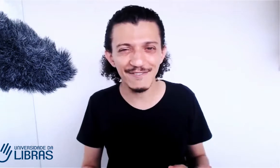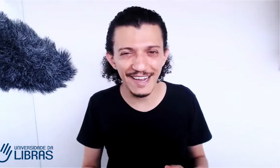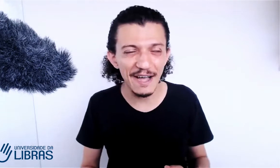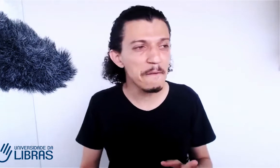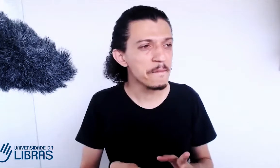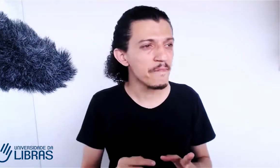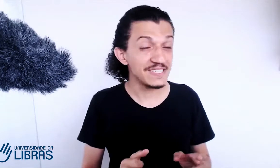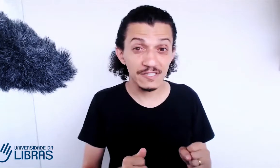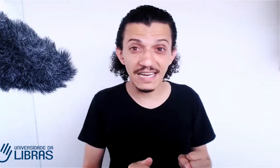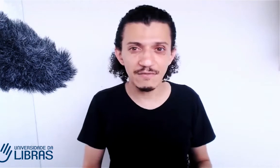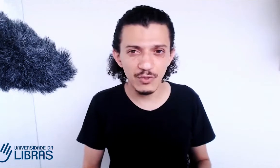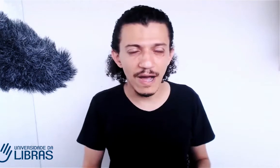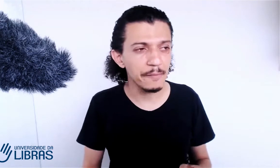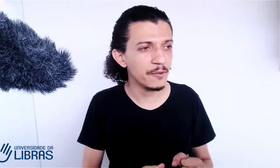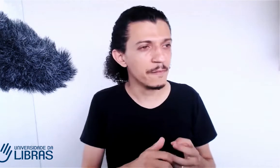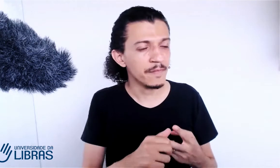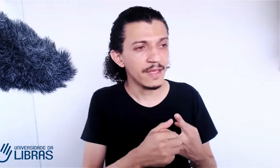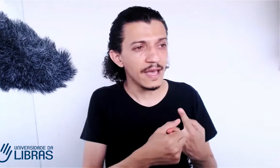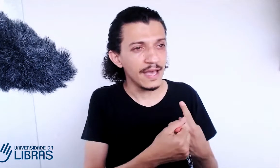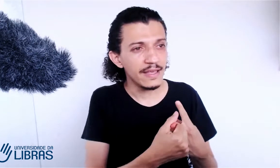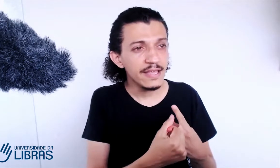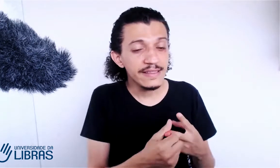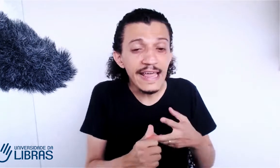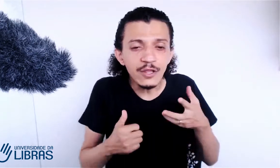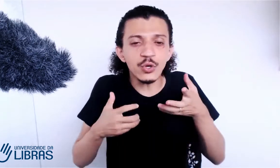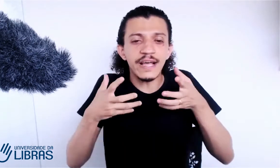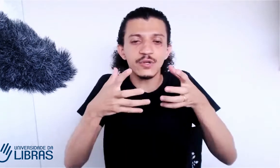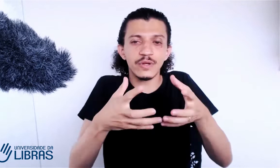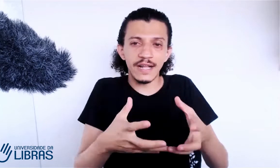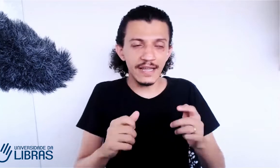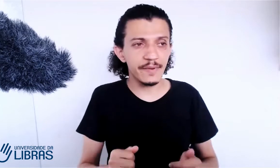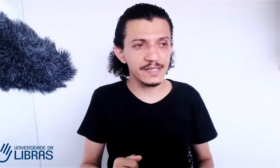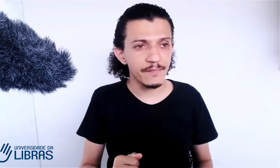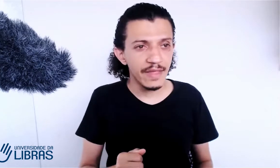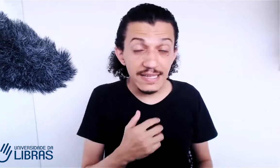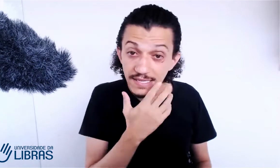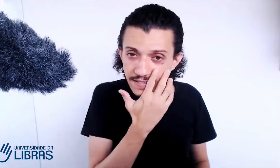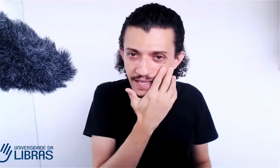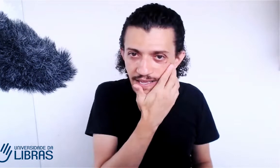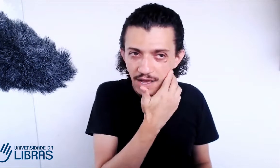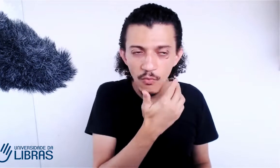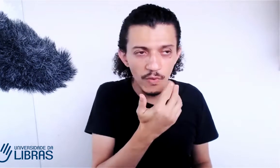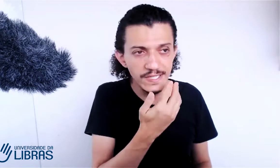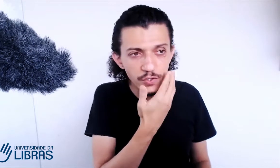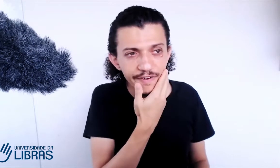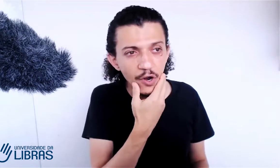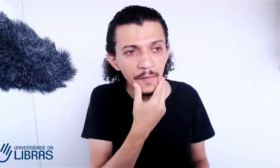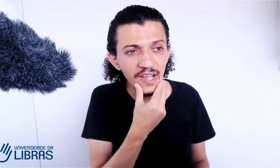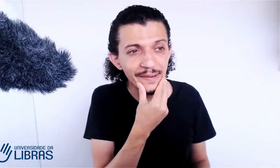devagar. Mas eu sinalizo muito rápido. E dentro da estrutura da Libras, existe um fenômeno que é chamado